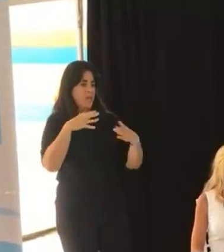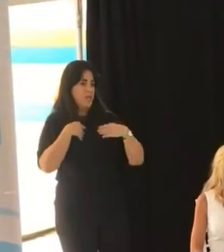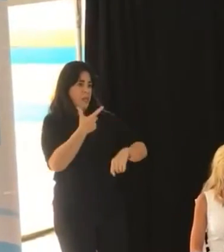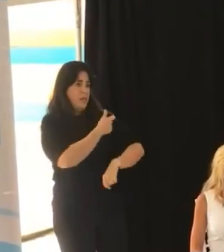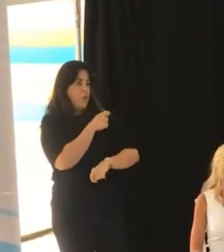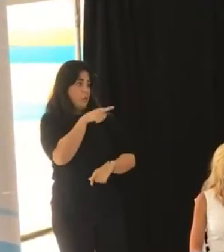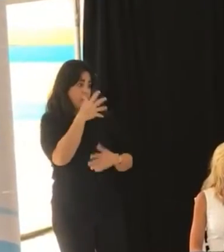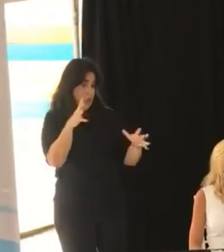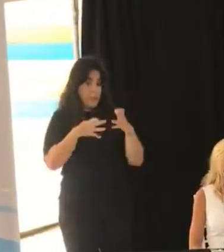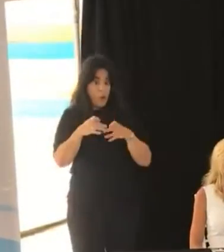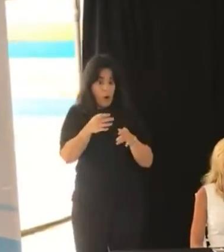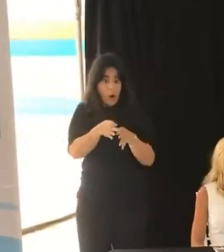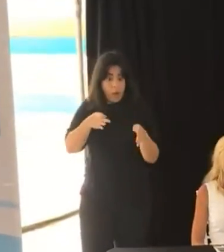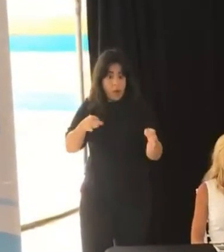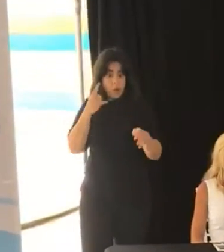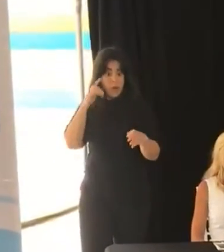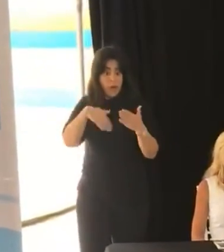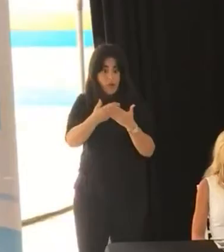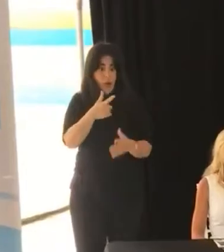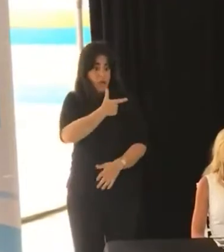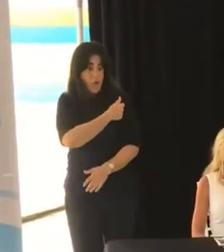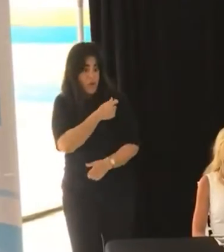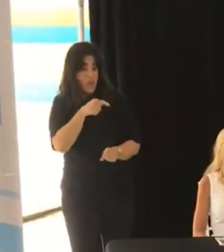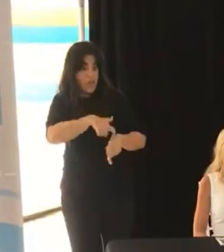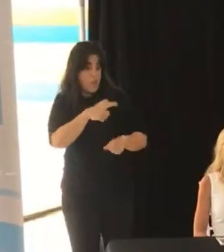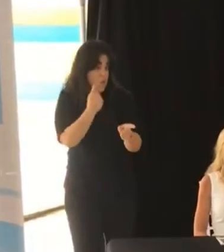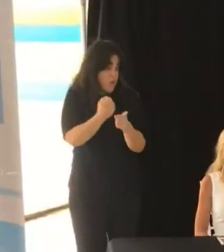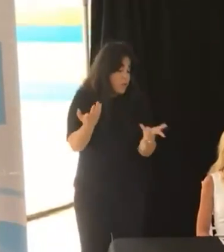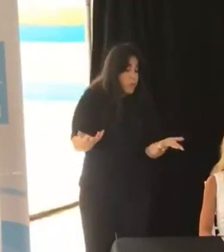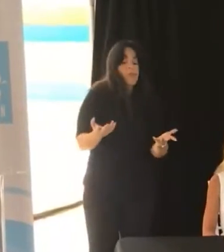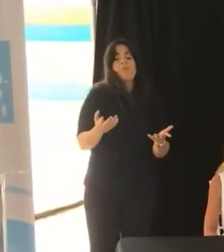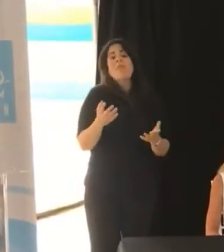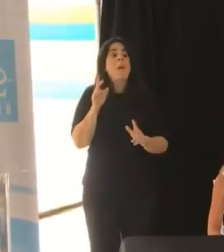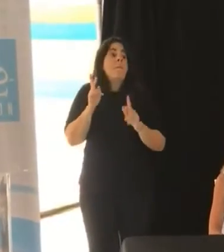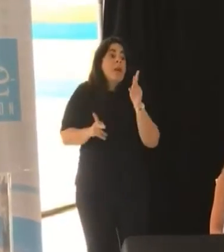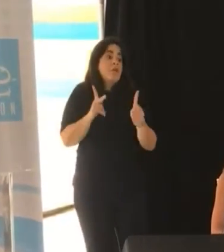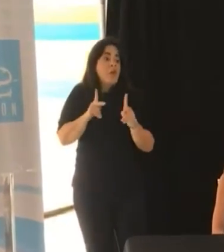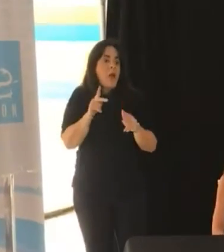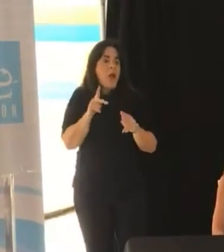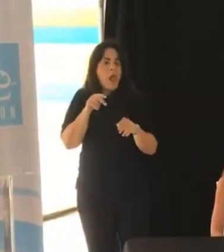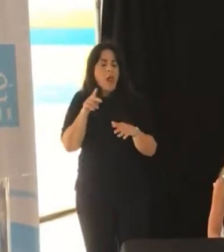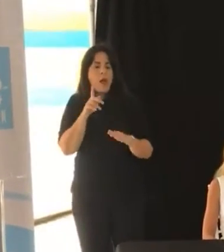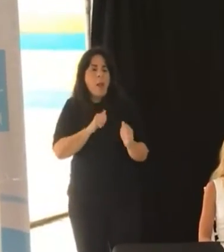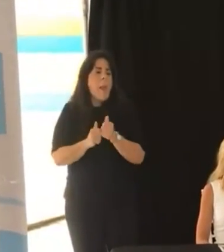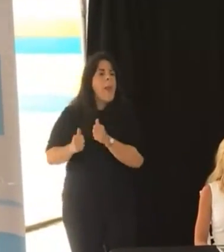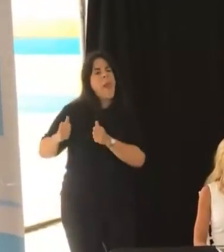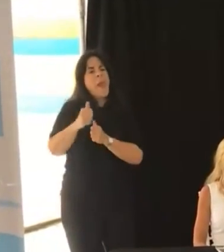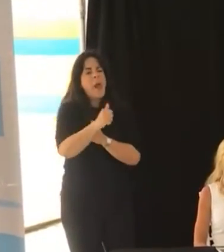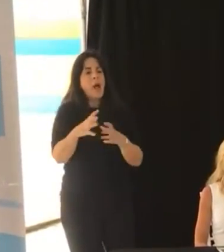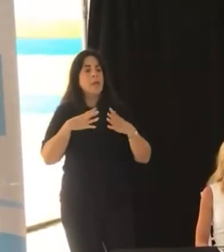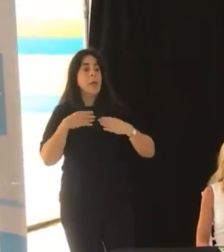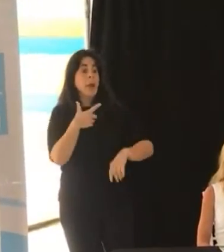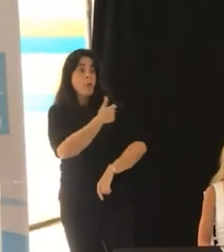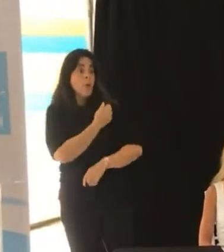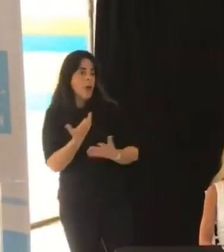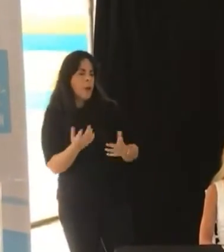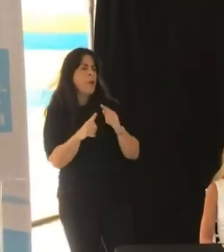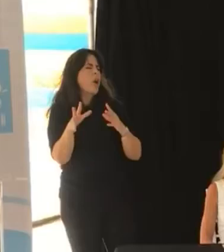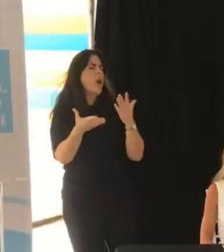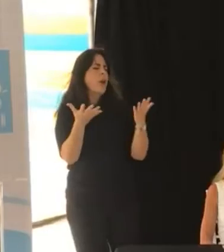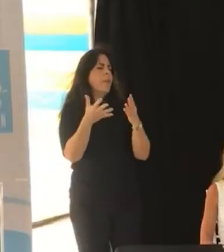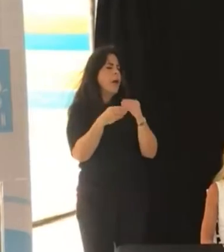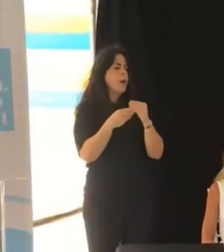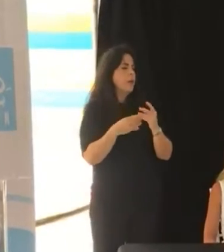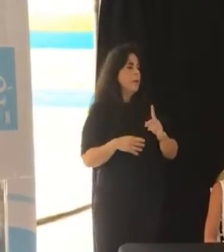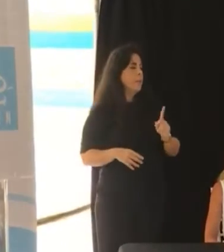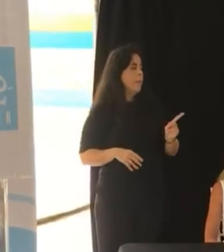retraso a lo mejor en la llegada de vacunas, que pudieron haber ido personas fuera de turno, pero correcto. ¿Qué más? Recuerda